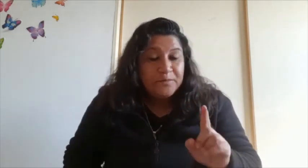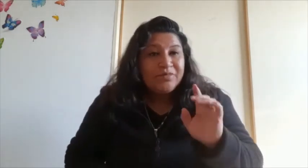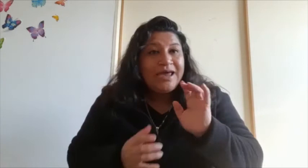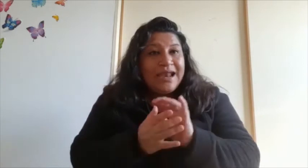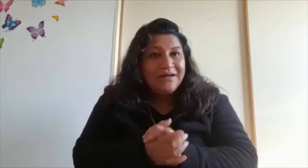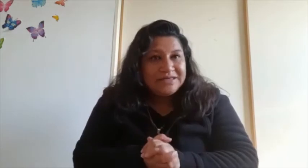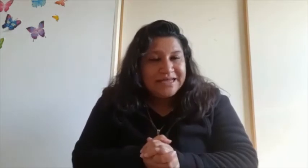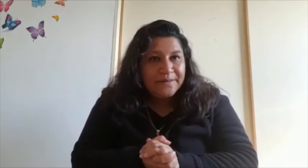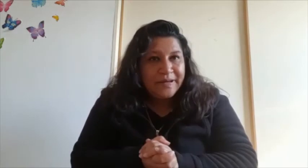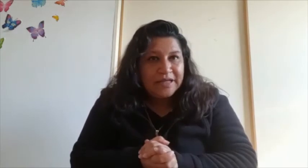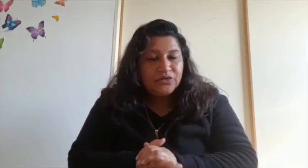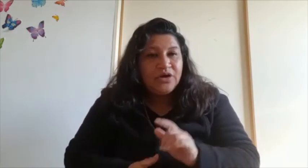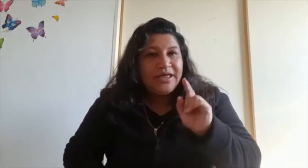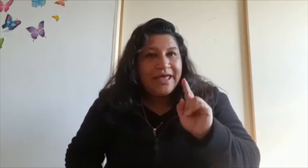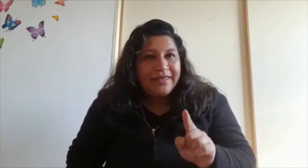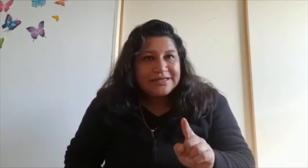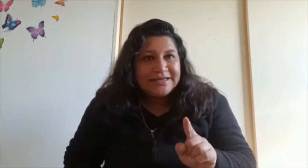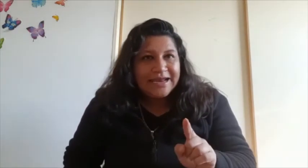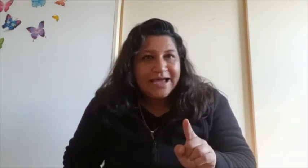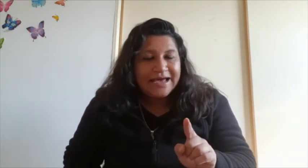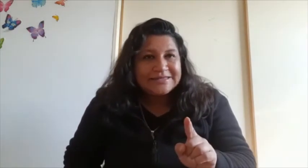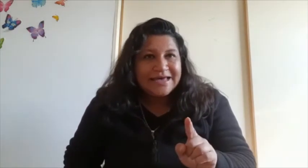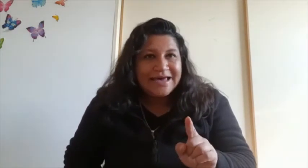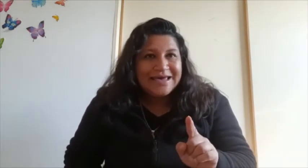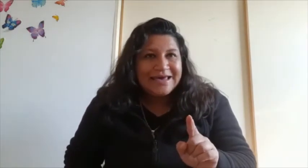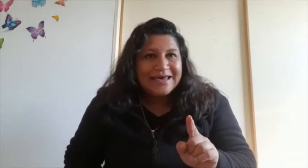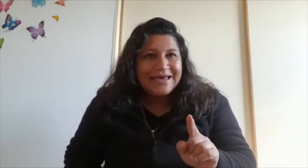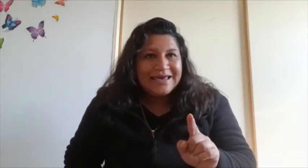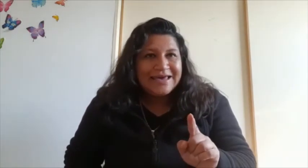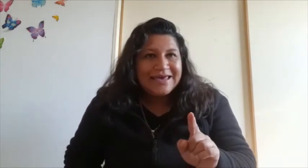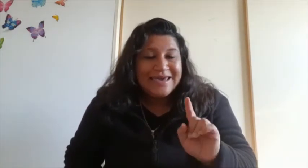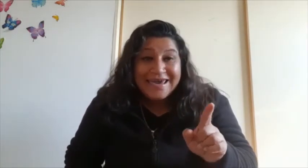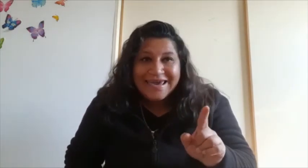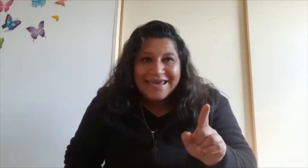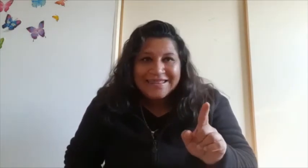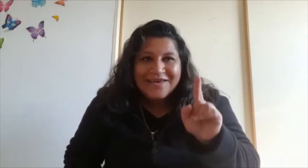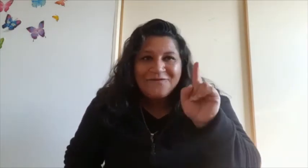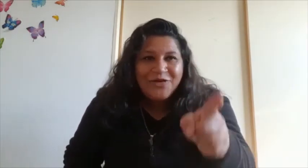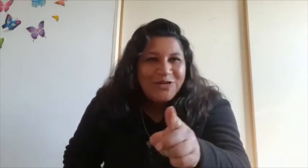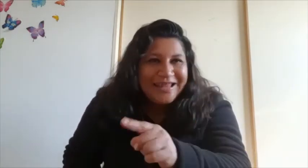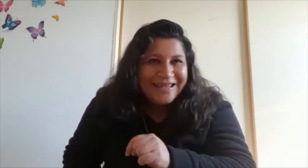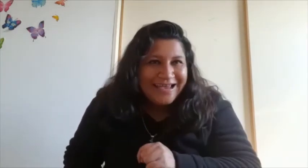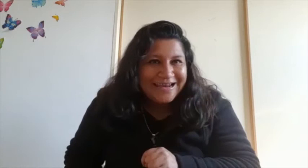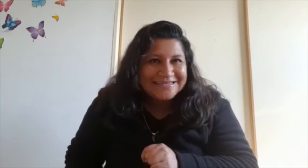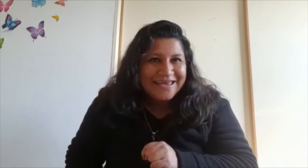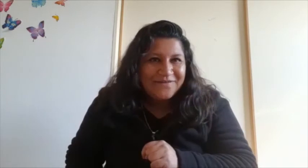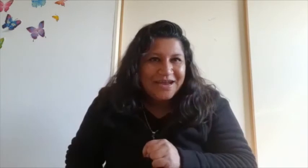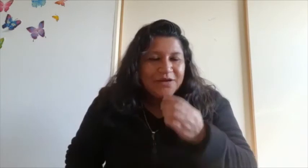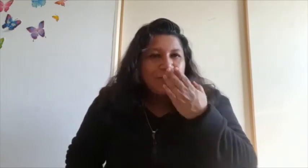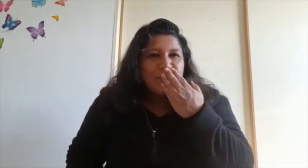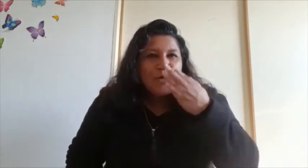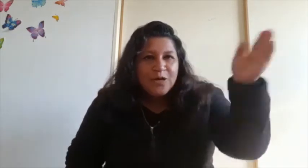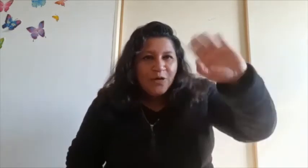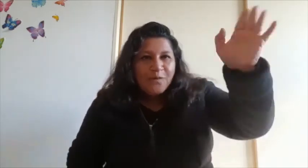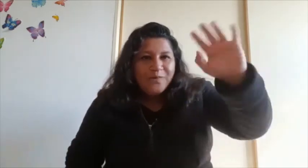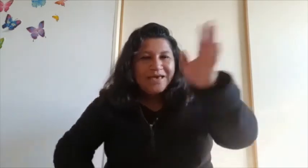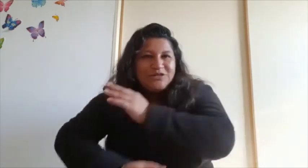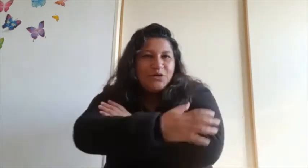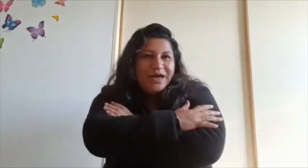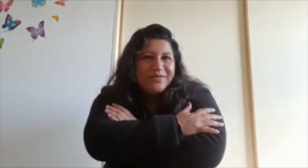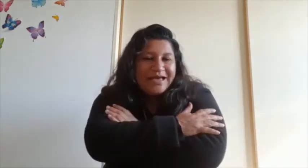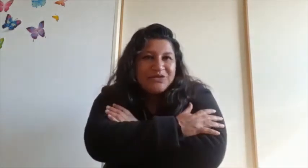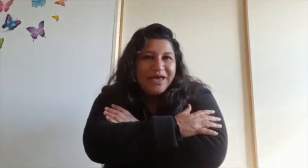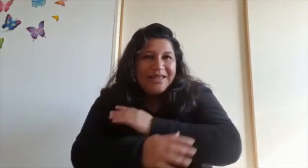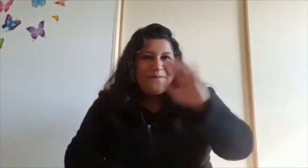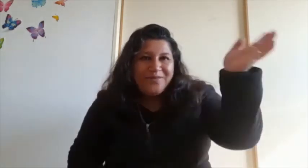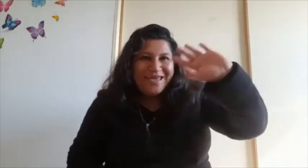atención, lávense las manitos, quédense en la casa y disfruten de la clase que viene. Un beso,